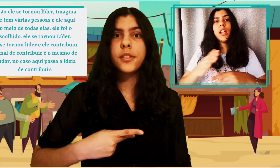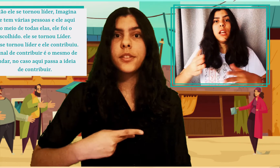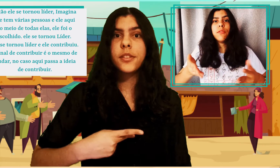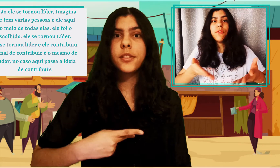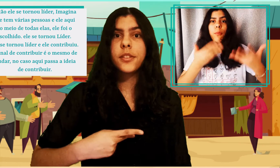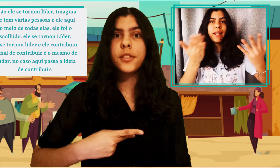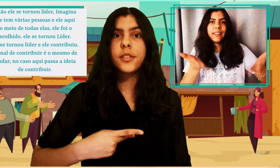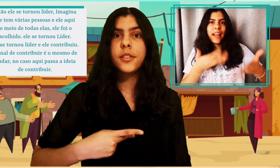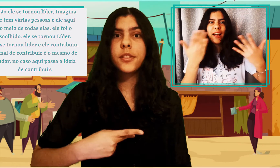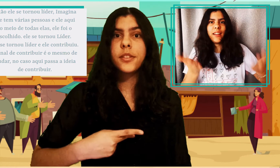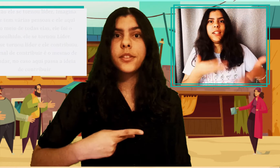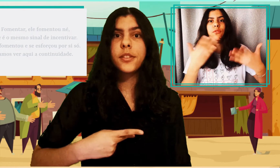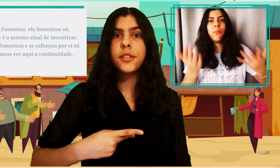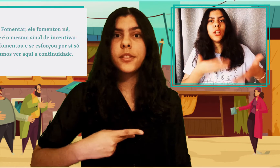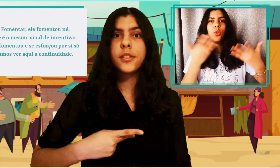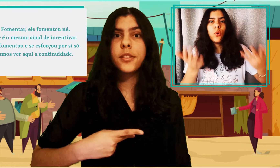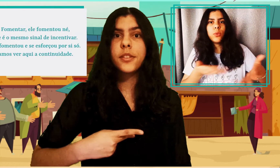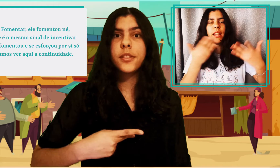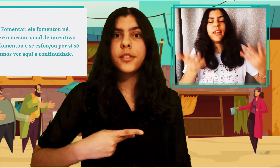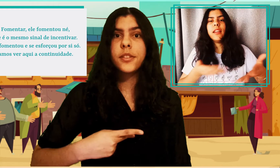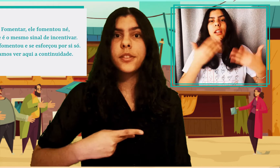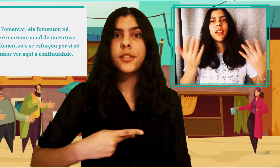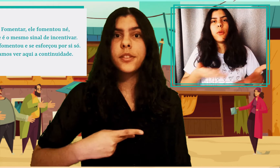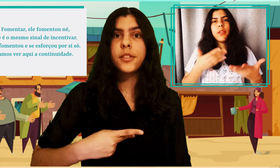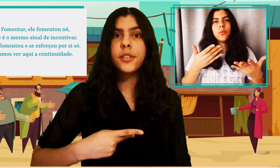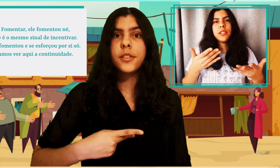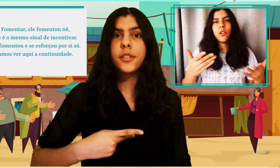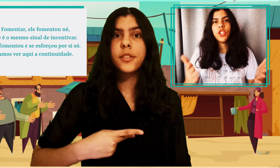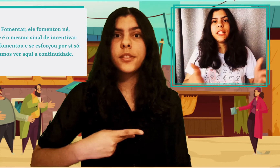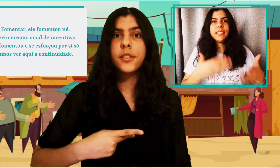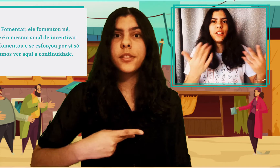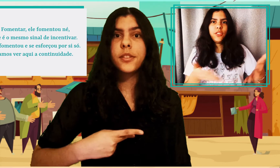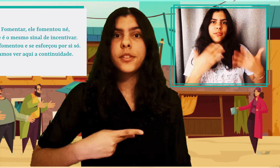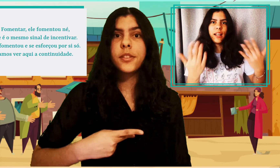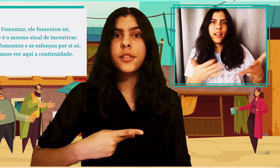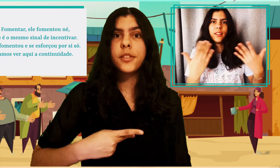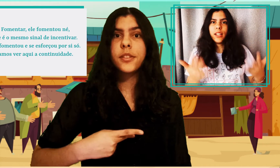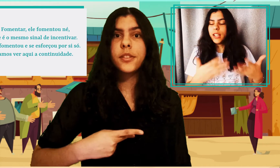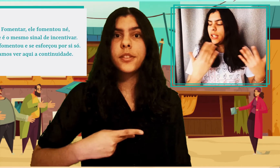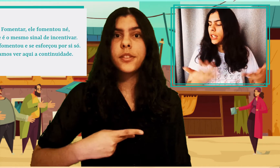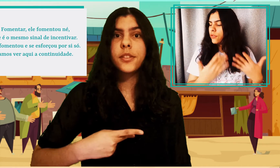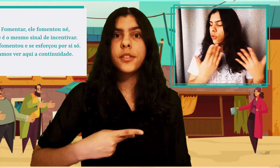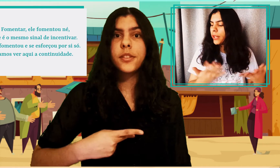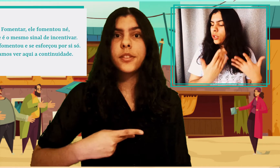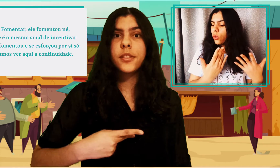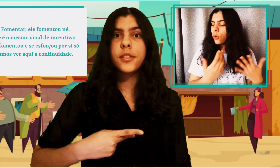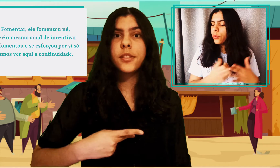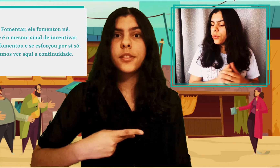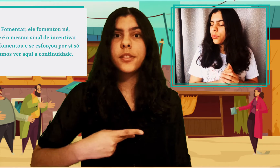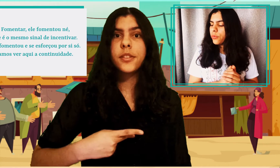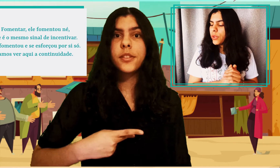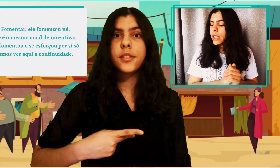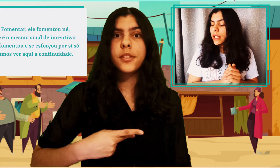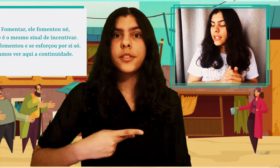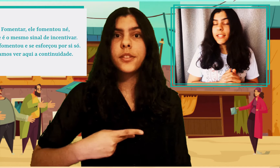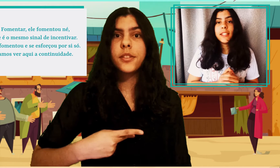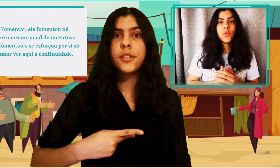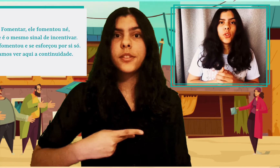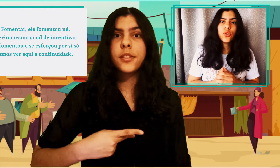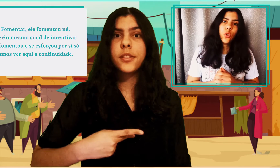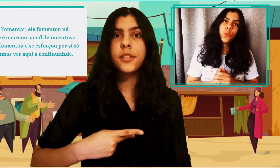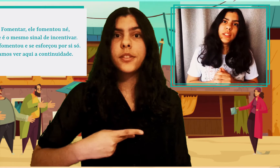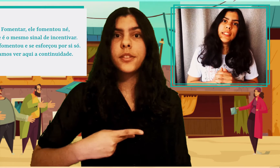contribuir, fomentar. Ele fomentou, né? Que é o mesmo sinal de incentivar. Ele fomentou e